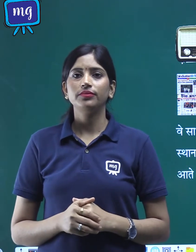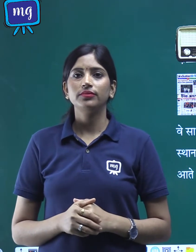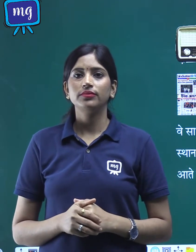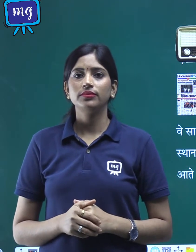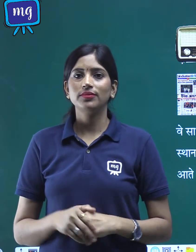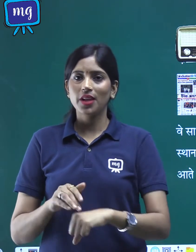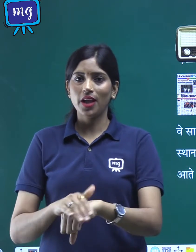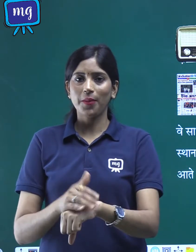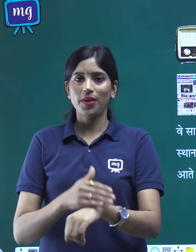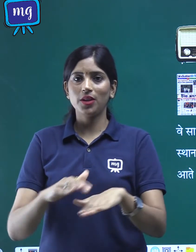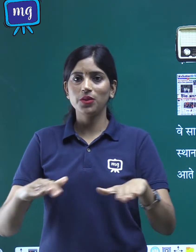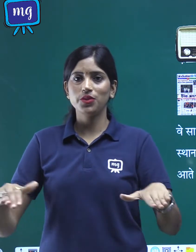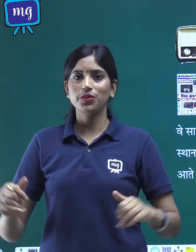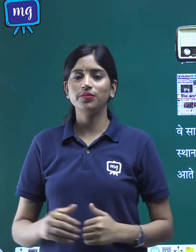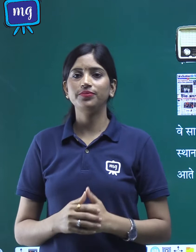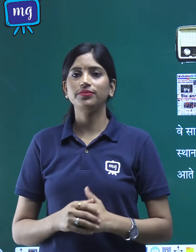प्यारे बच्चों,